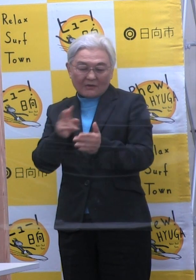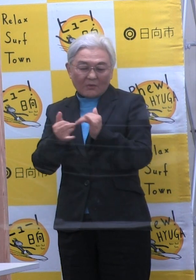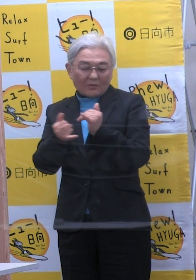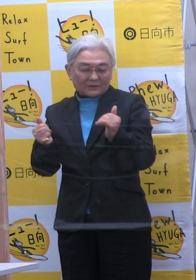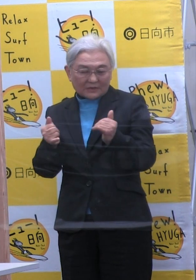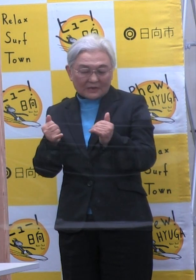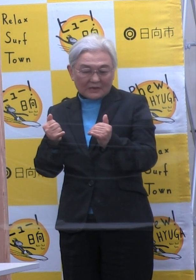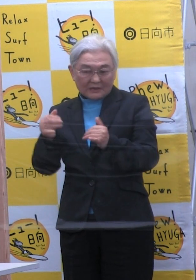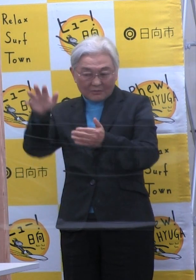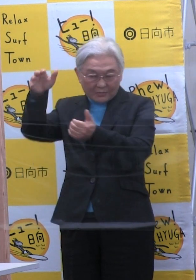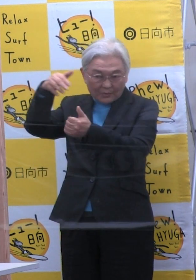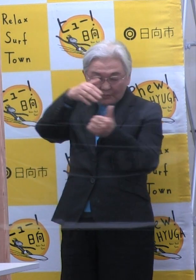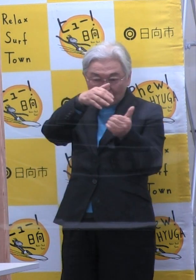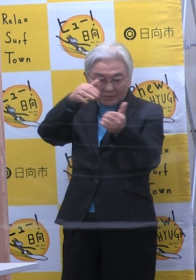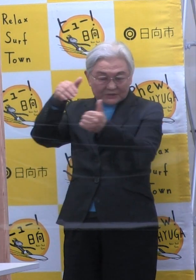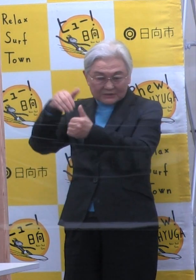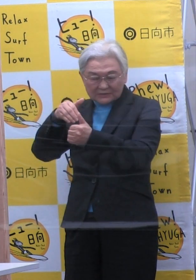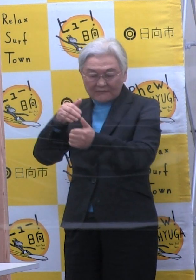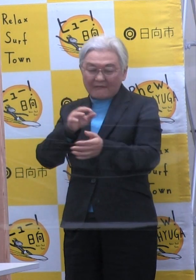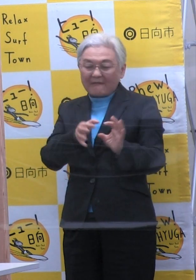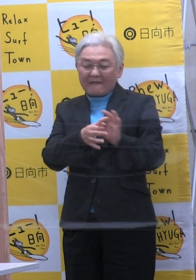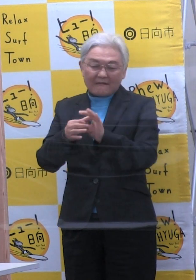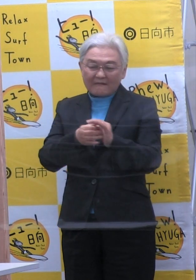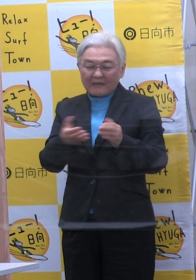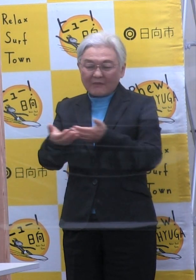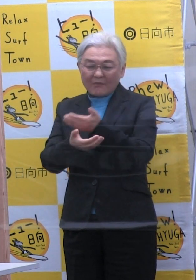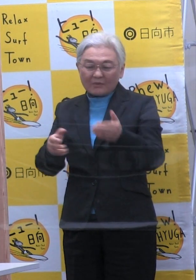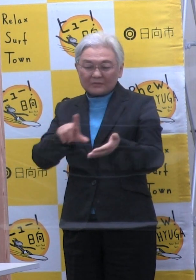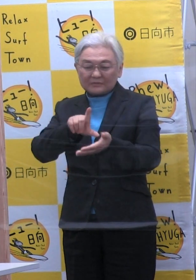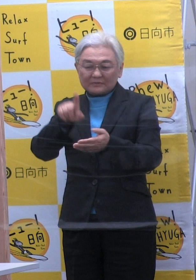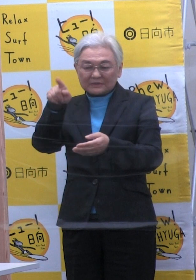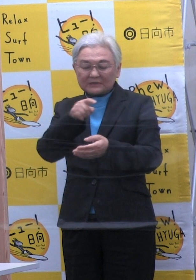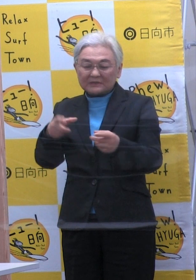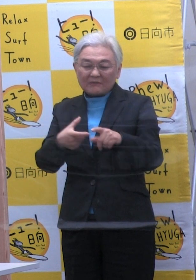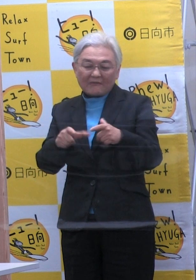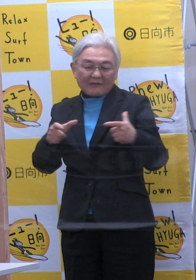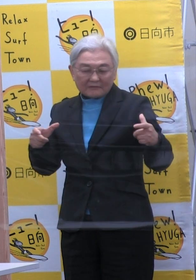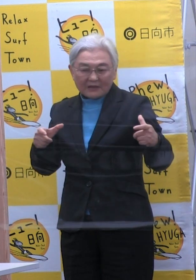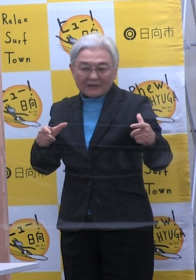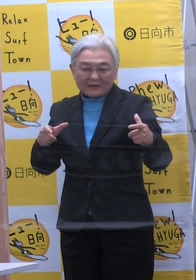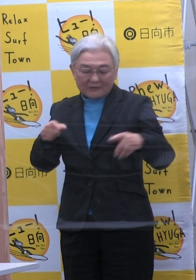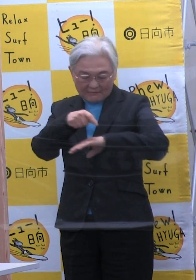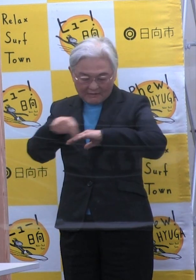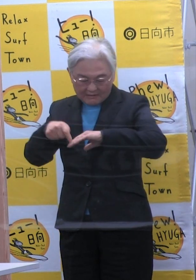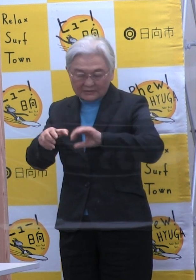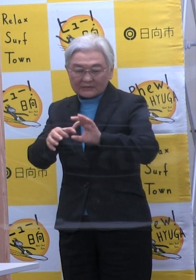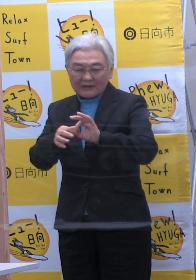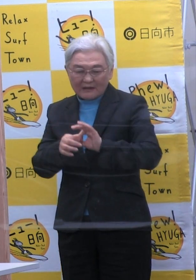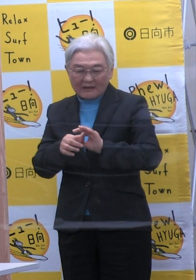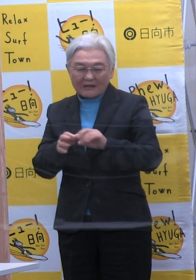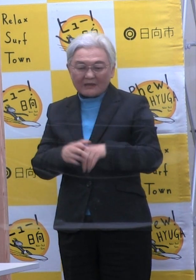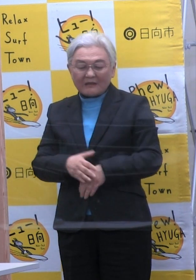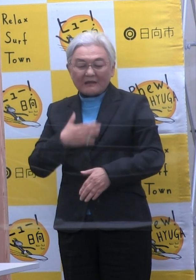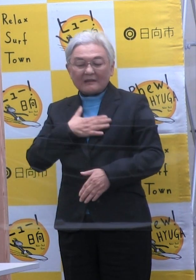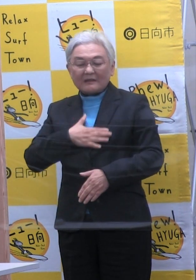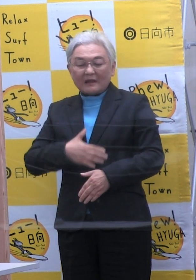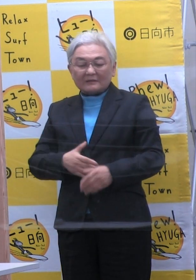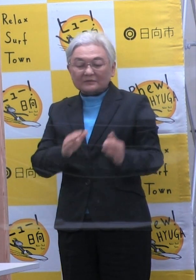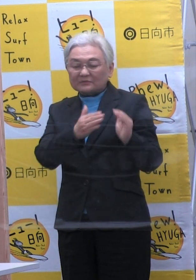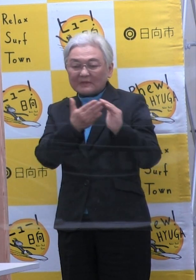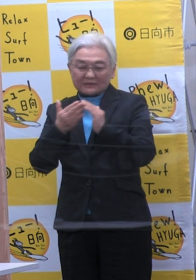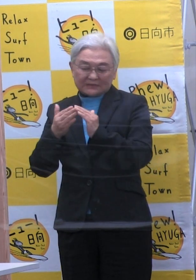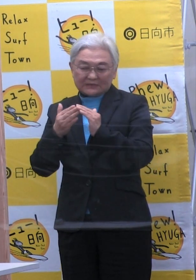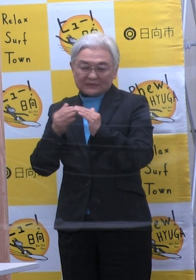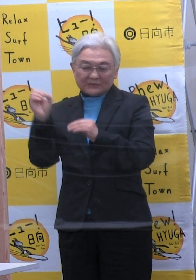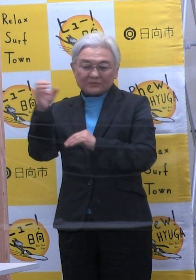呼び戻しと関係交流人口の拡大を図りながら、リラックスサーフタウンヒューガの実現を目指します